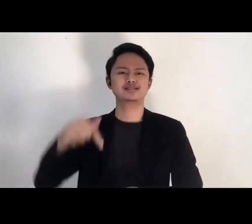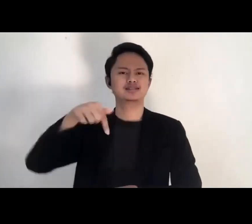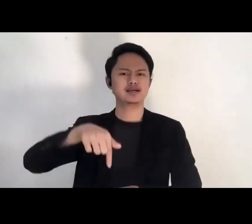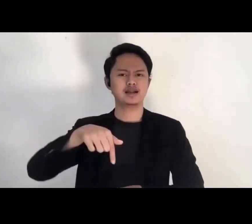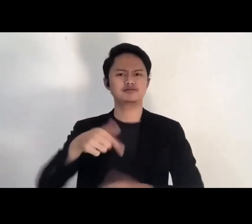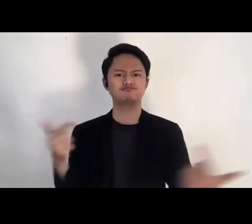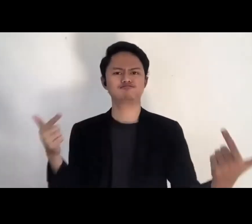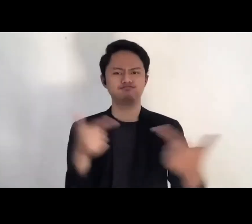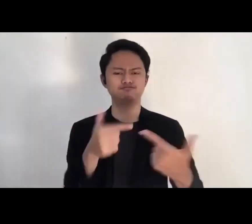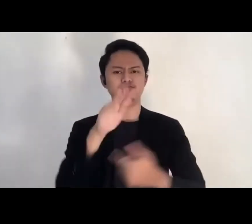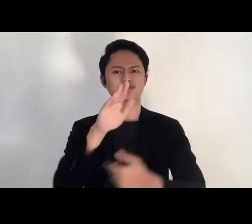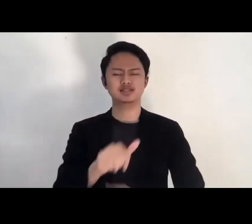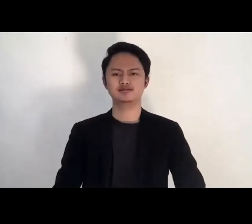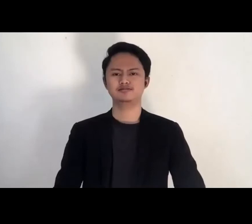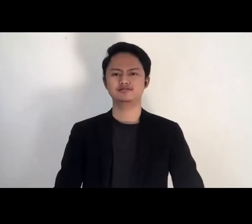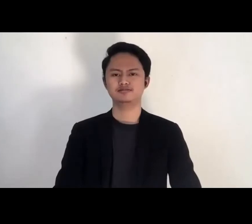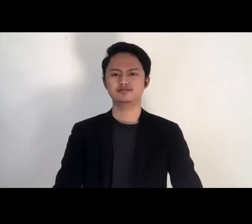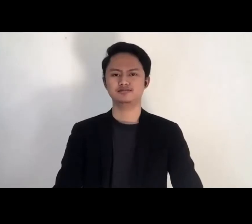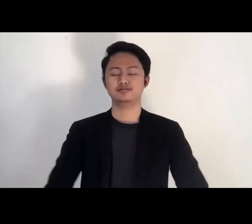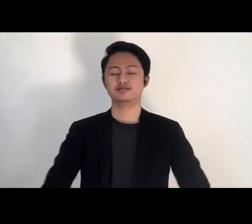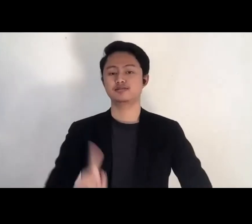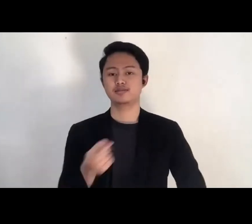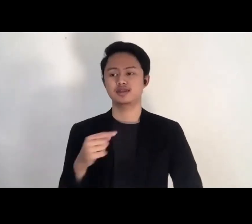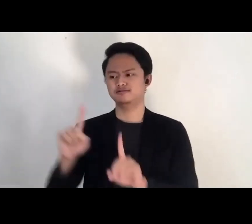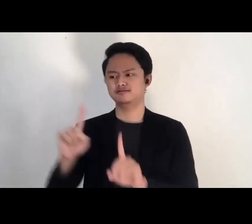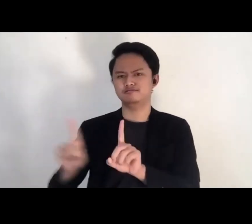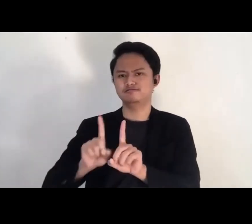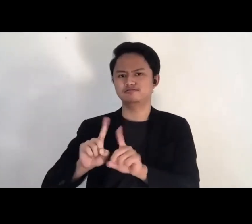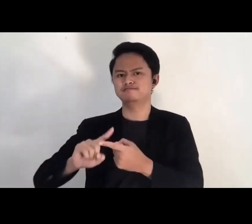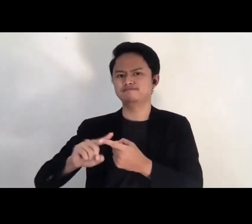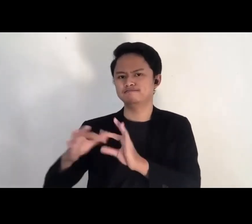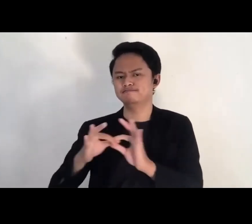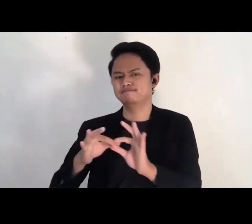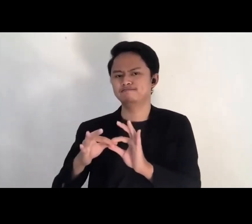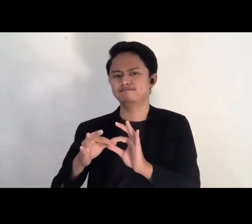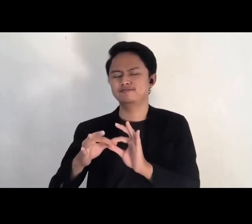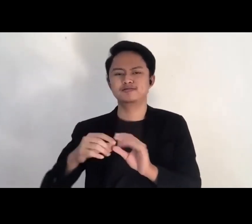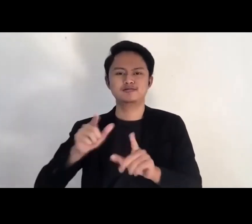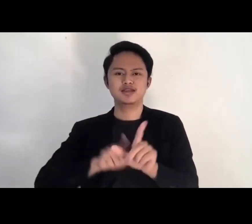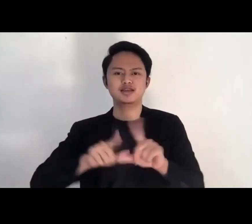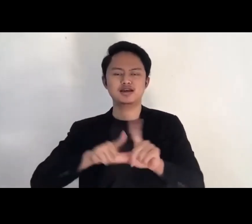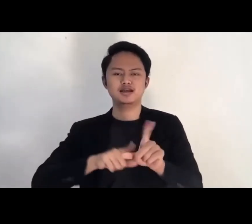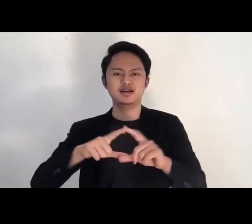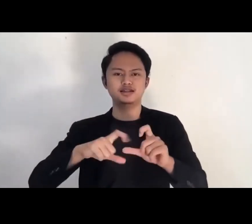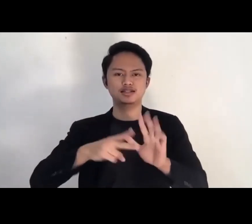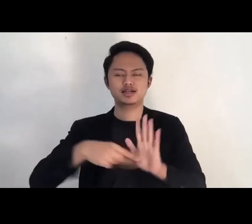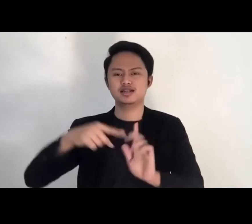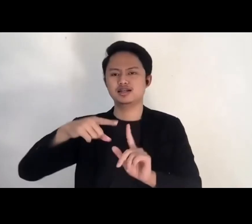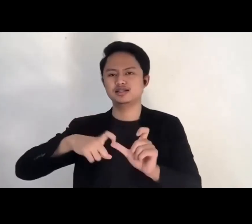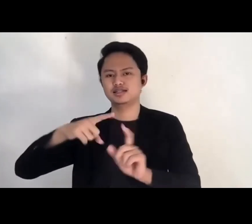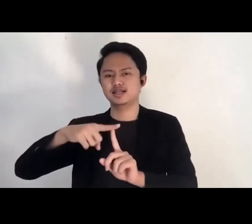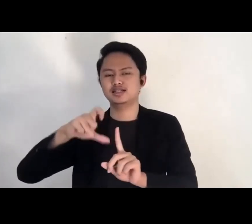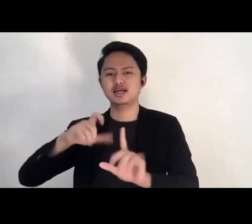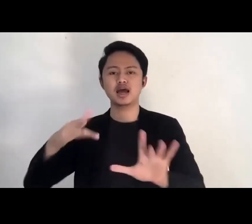hadapi, kami bersama mitra dalam hal ini Yayasan Sayangi Tunas Cilik dan mitra-mitra lain yang ada di